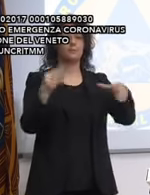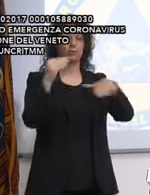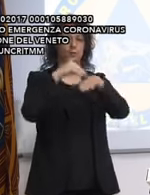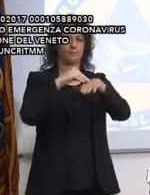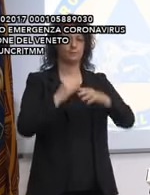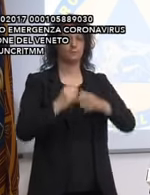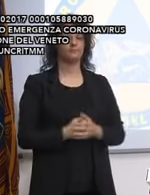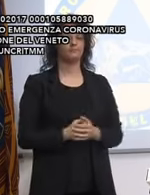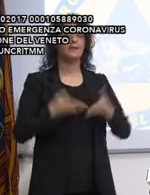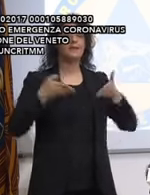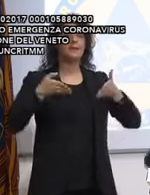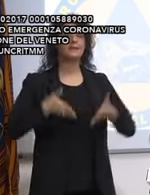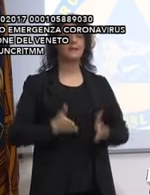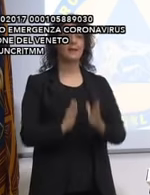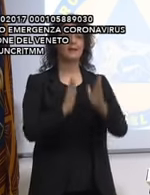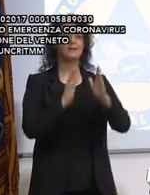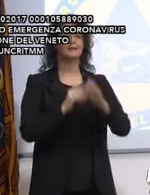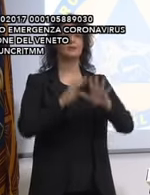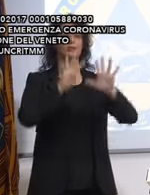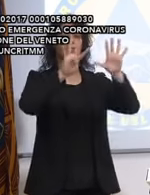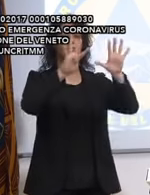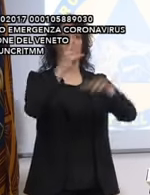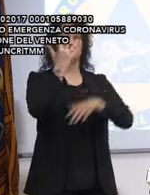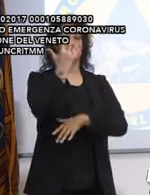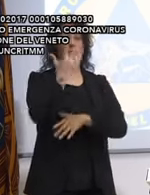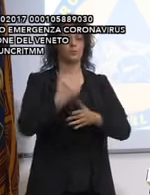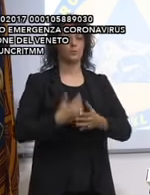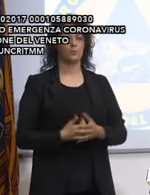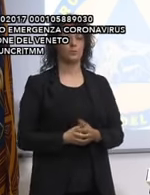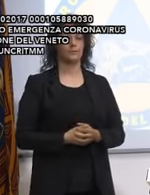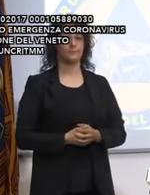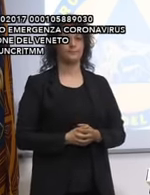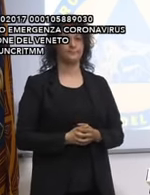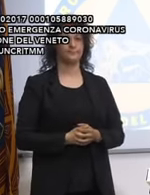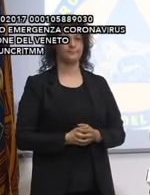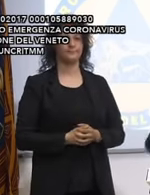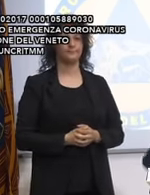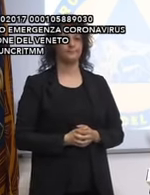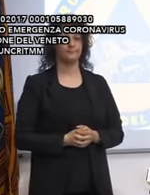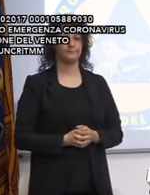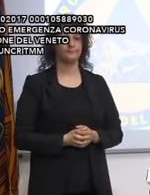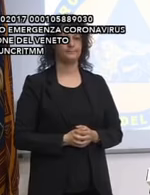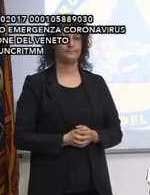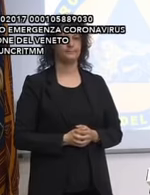I nati sono 95.